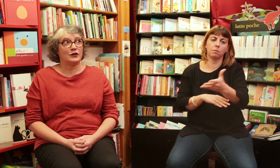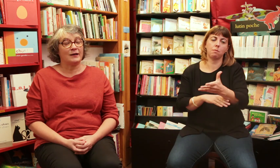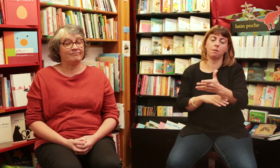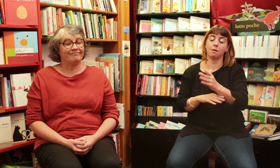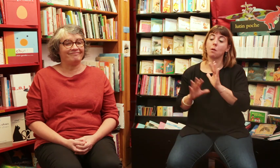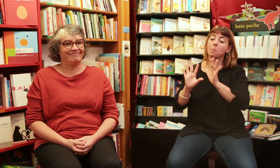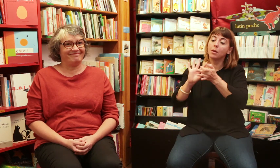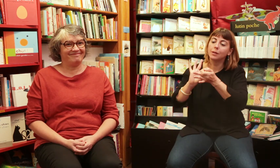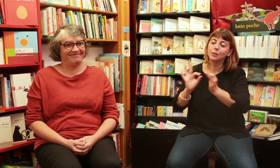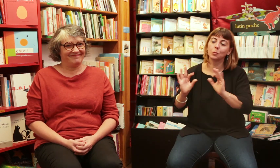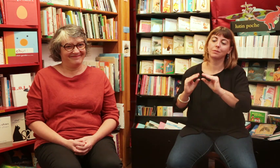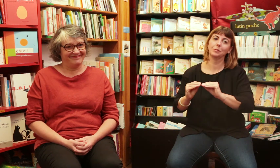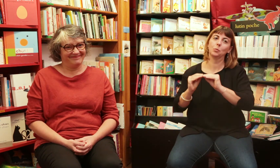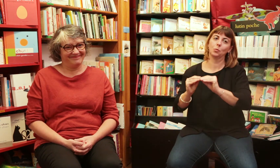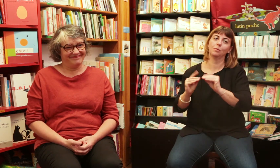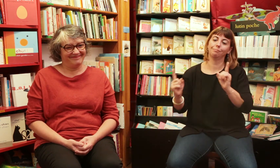voilà.